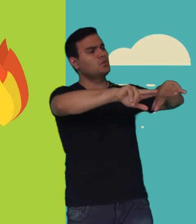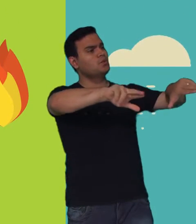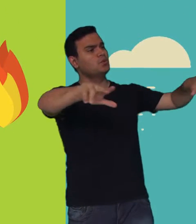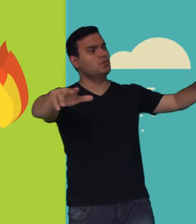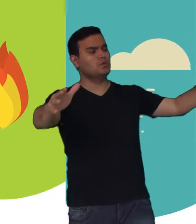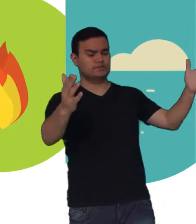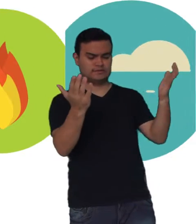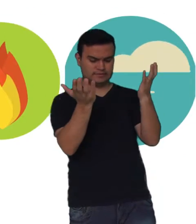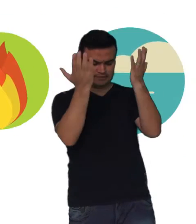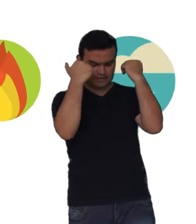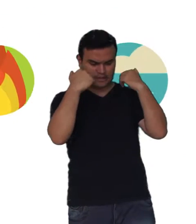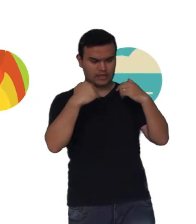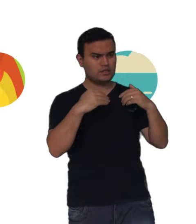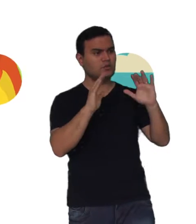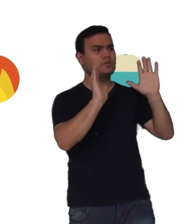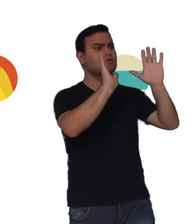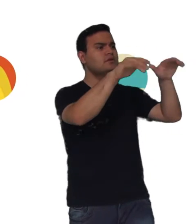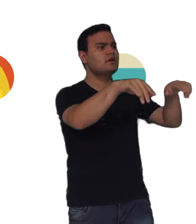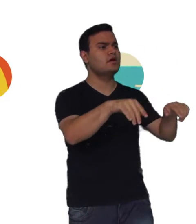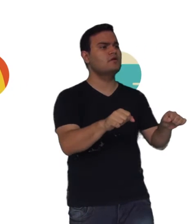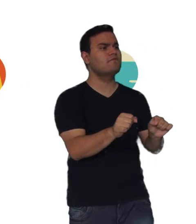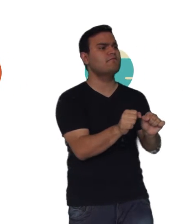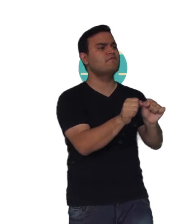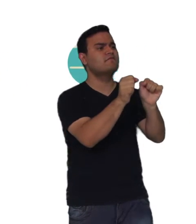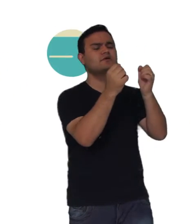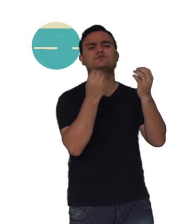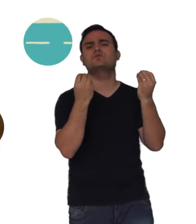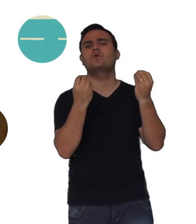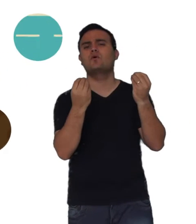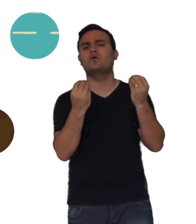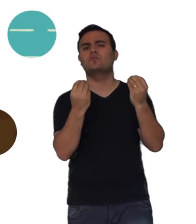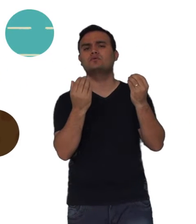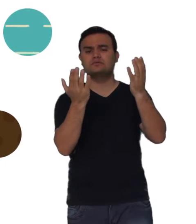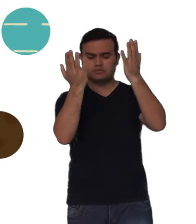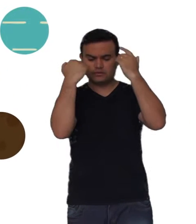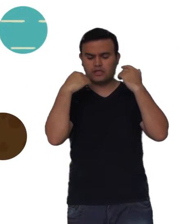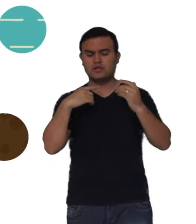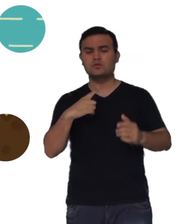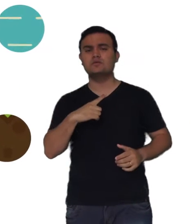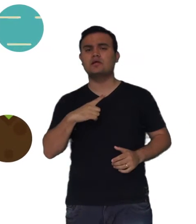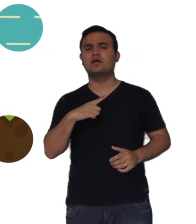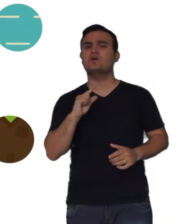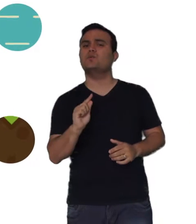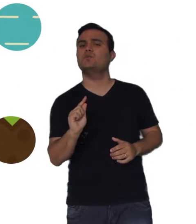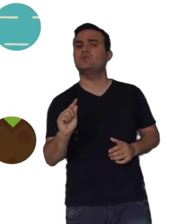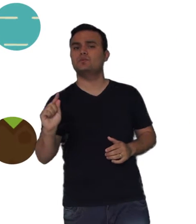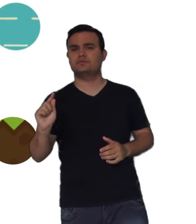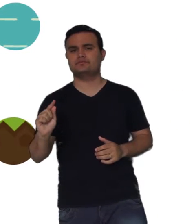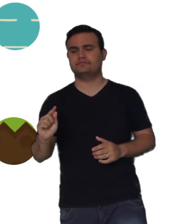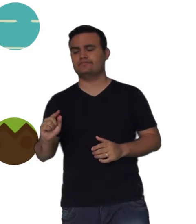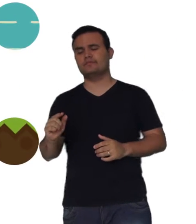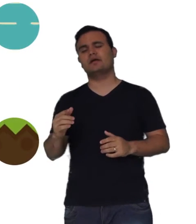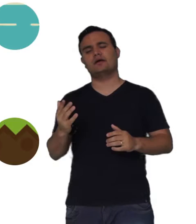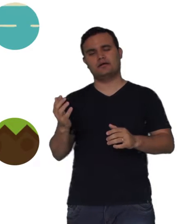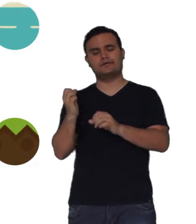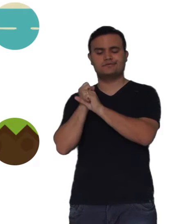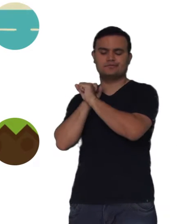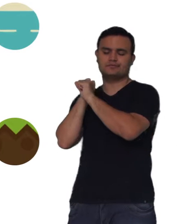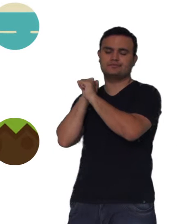para uma simples, porém emblemática pergunta: do que somos feitos? O tempo passou, muitos